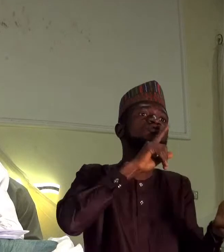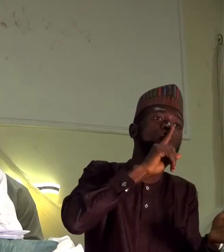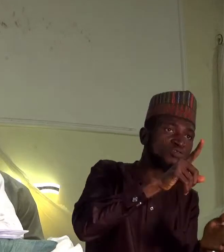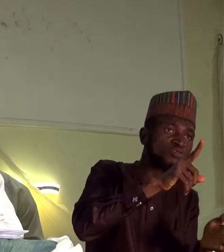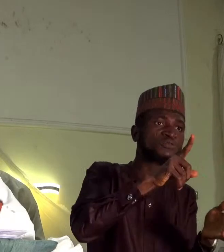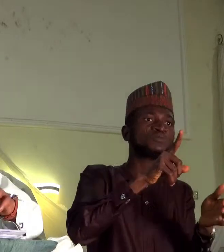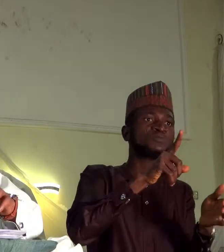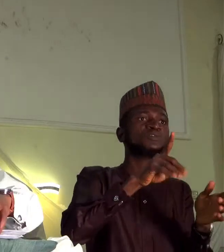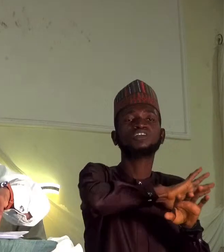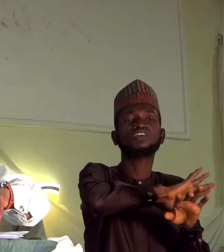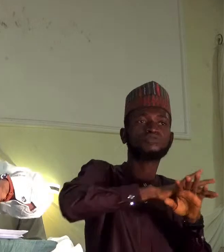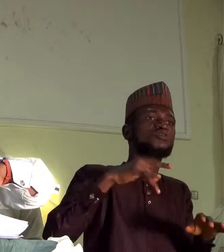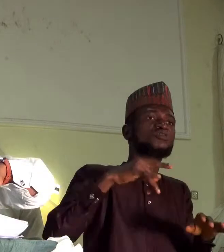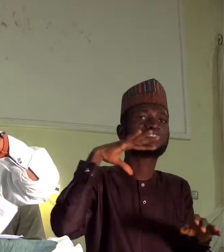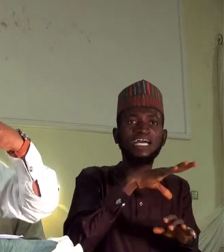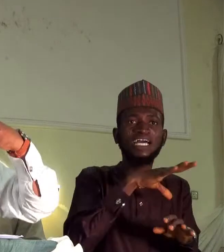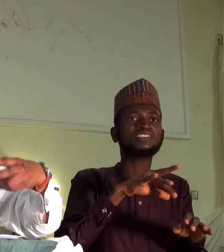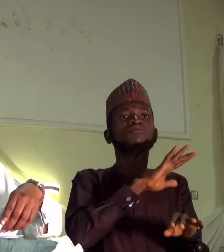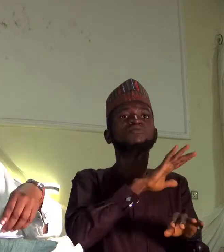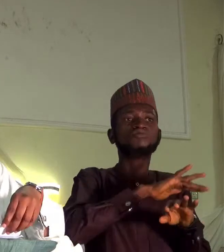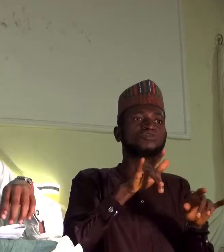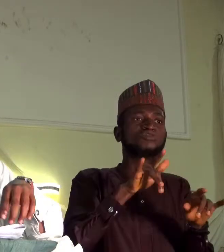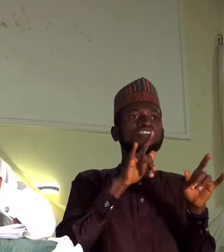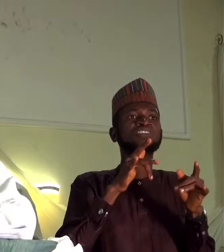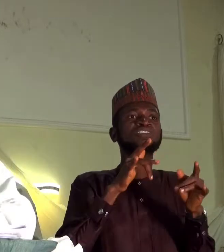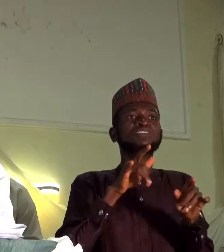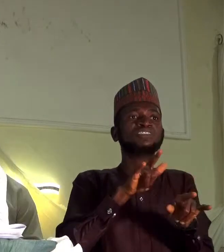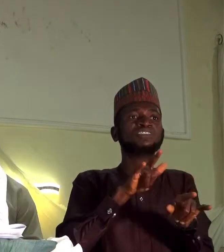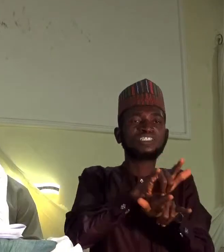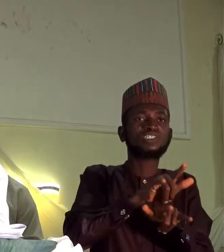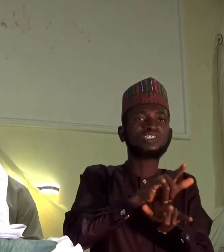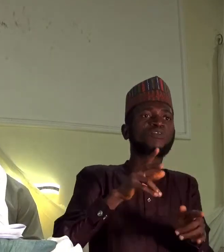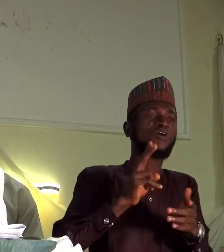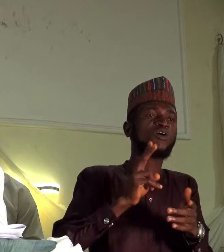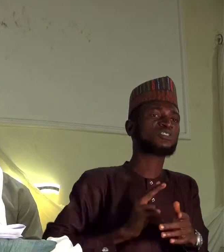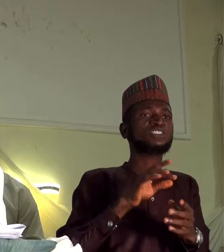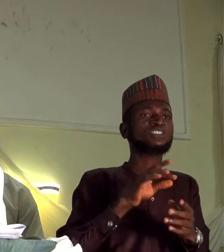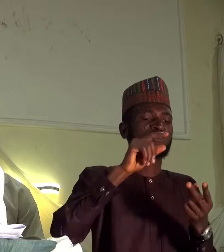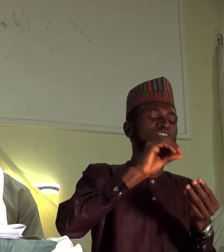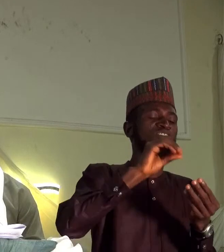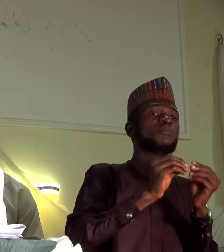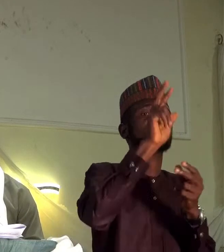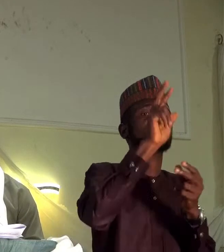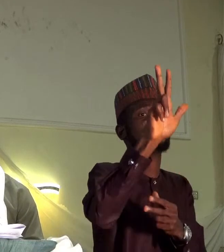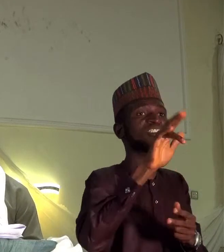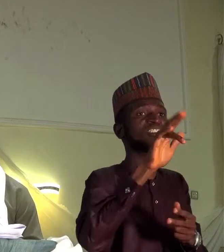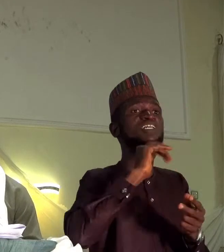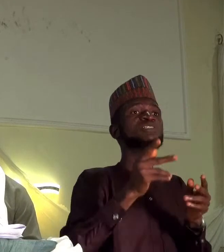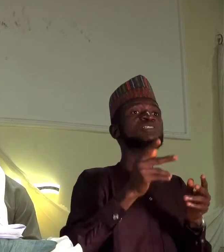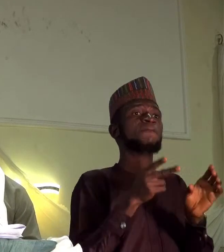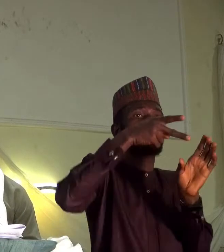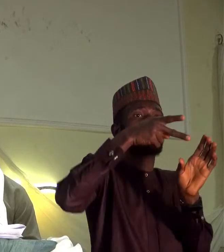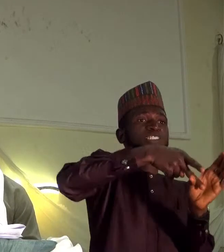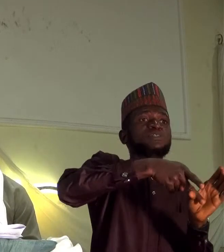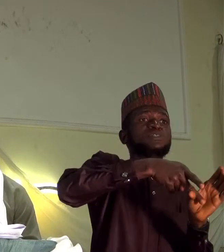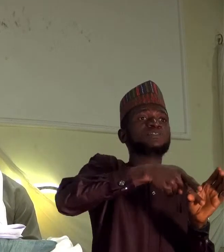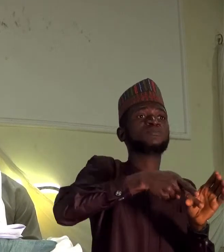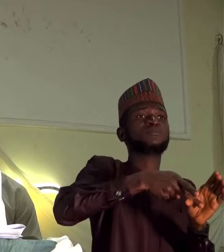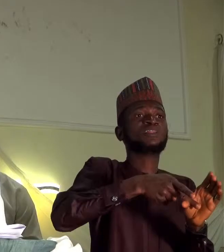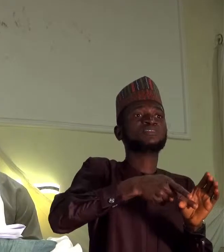ṣe kíjọba ọ máa lọ nìyẹn ẹ̀ẹ́kẹta ni participation. Lónìí wọ́n sọ pé government are ruled by the people, for the people is what is called democracy.